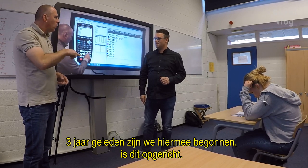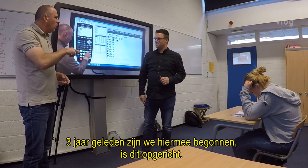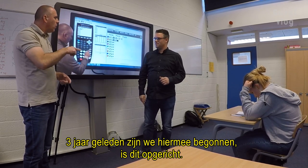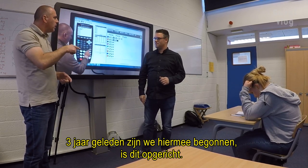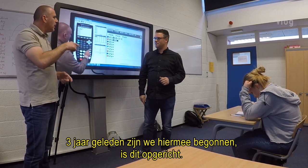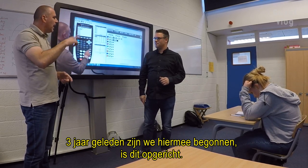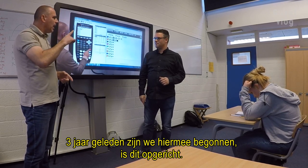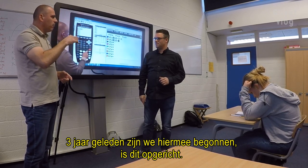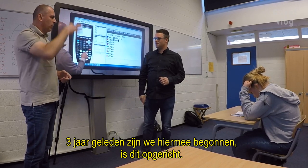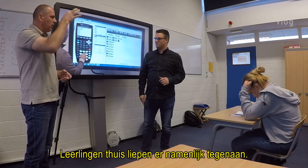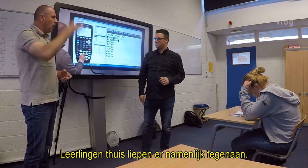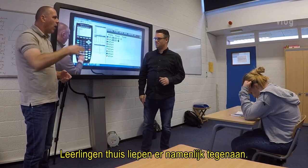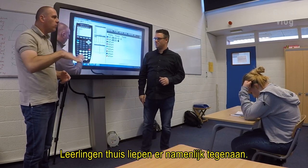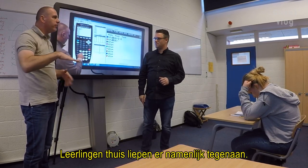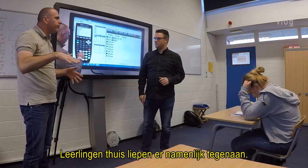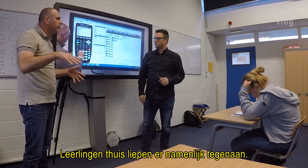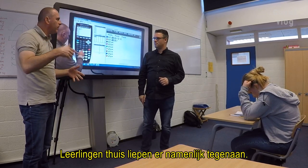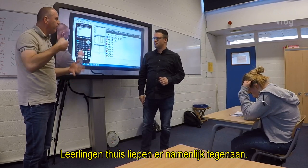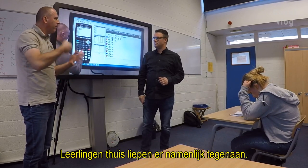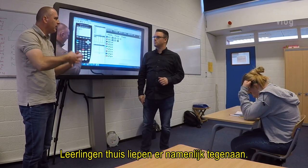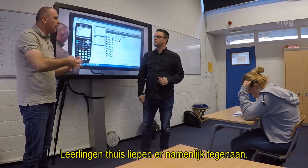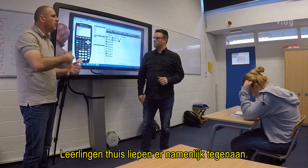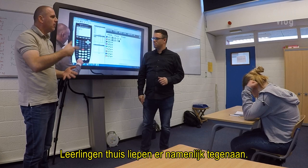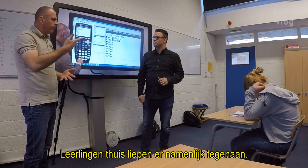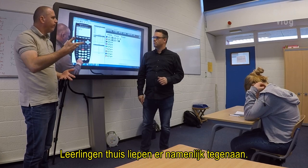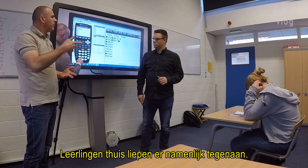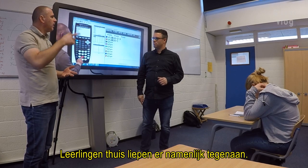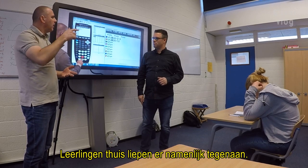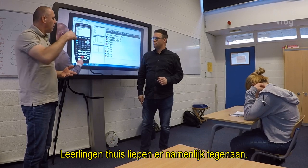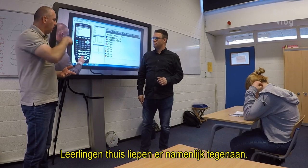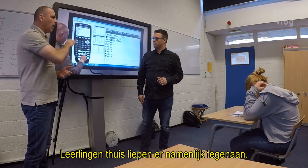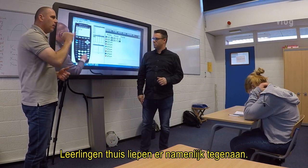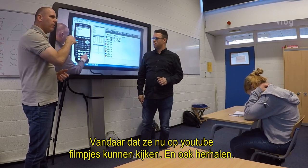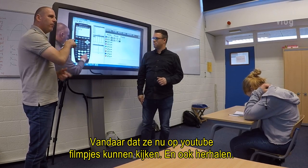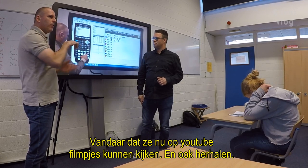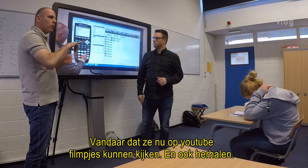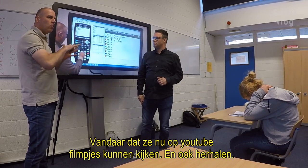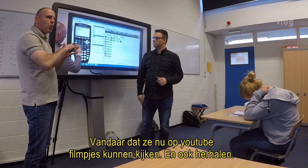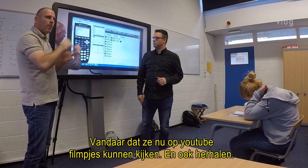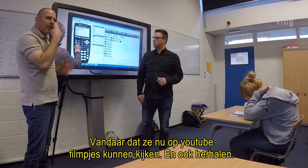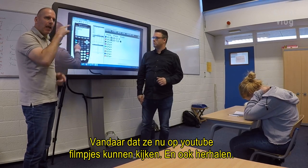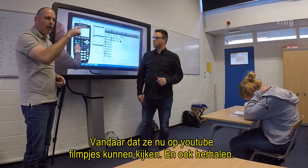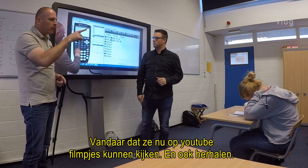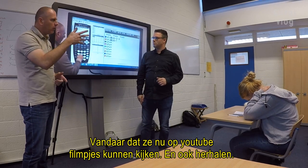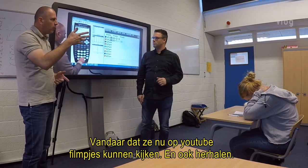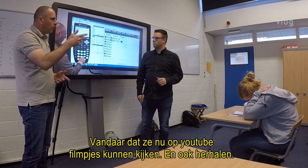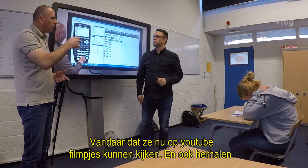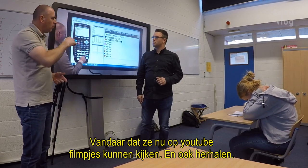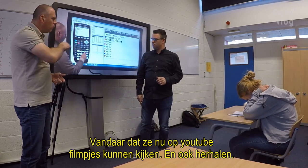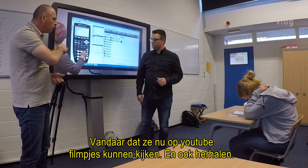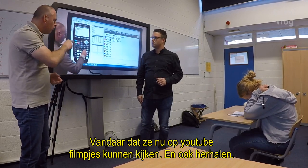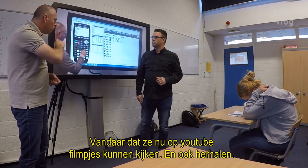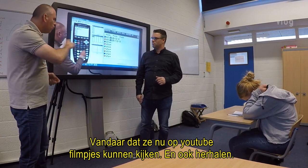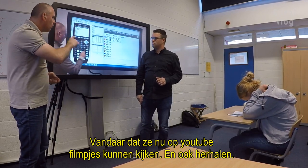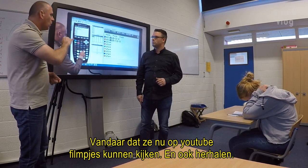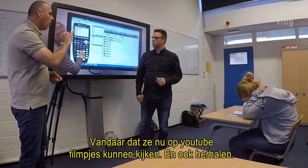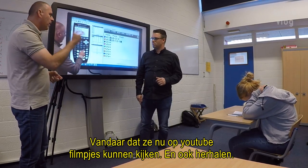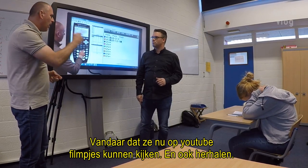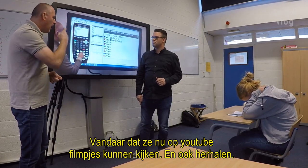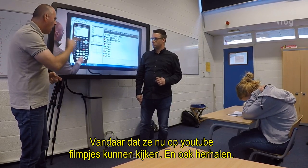dit opgericht. Leerlingen thuis liepen er namelijk tegenaan. En vandaar dat ze nu op YouTube filmpjes kunnen kijken. En